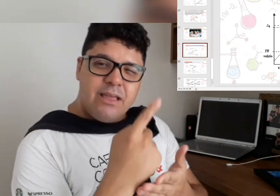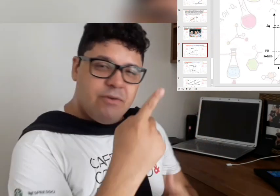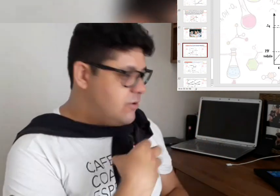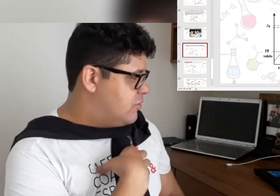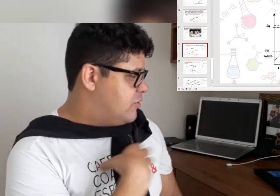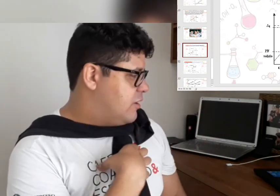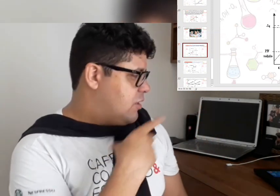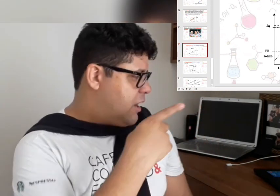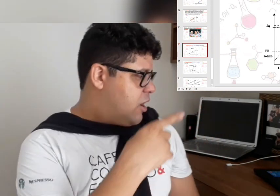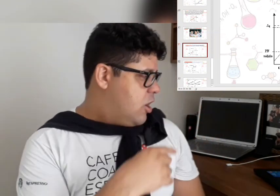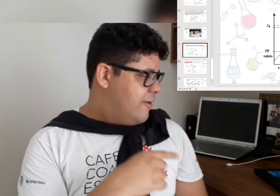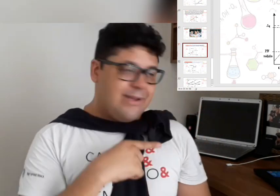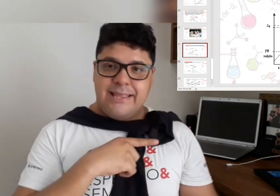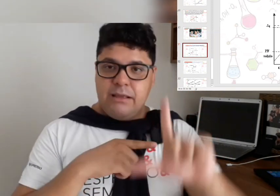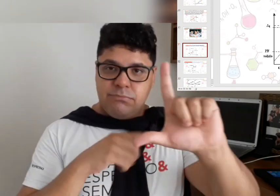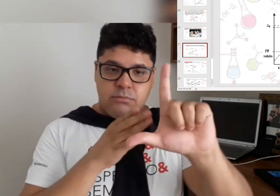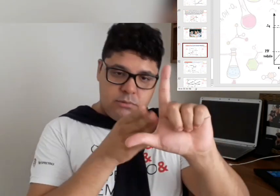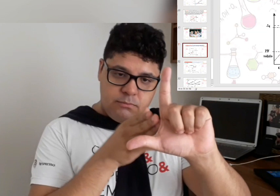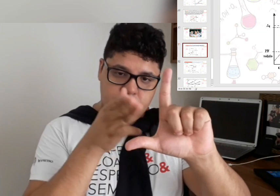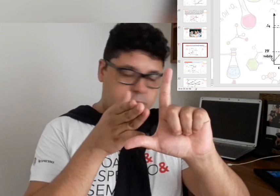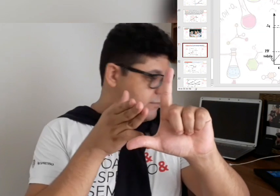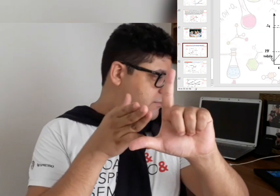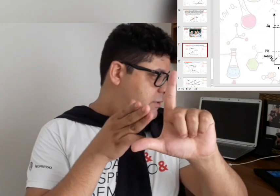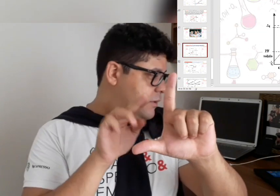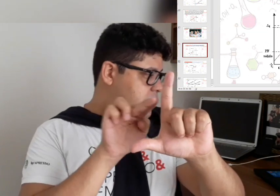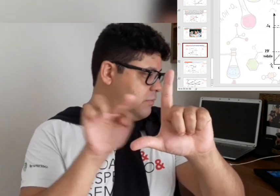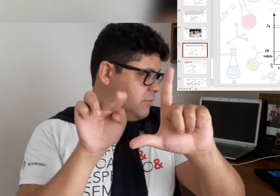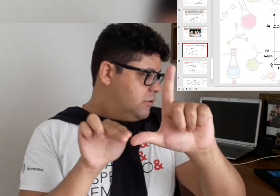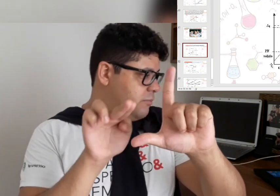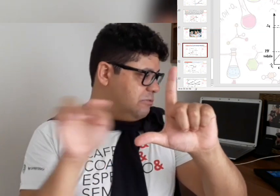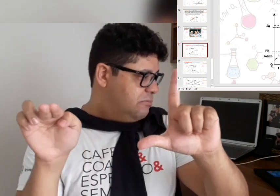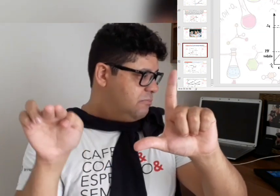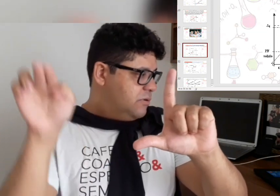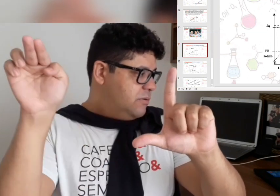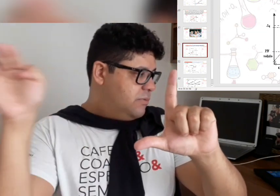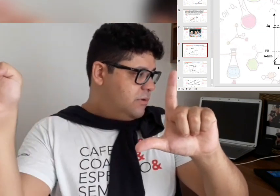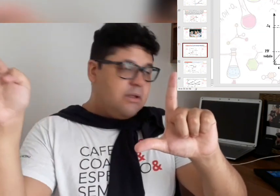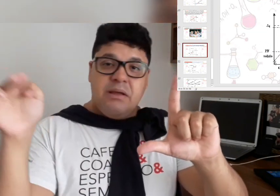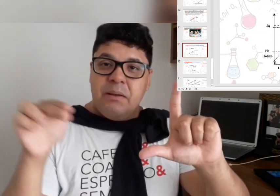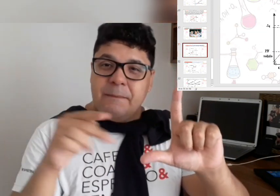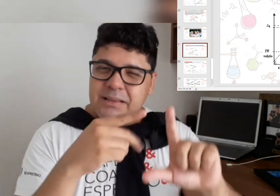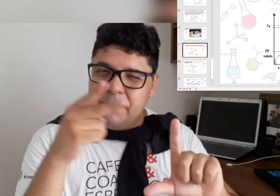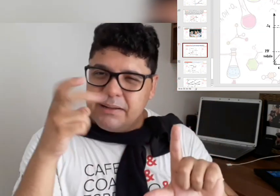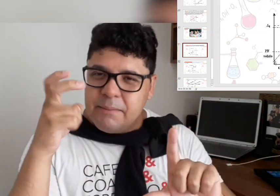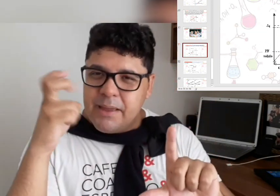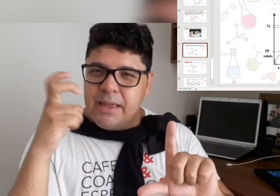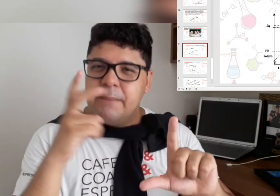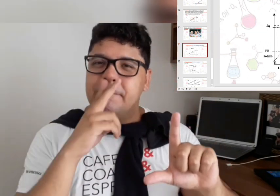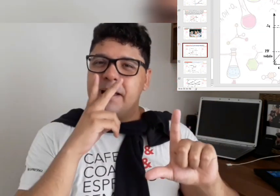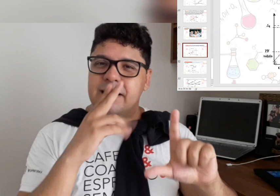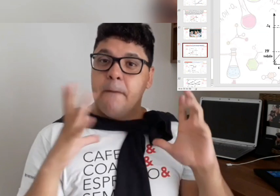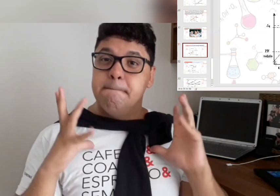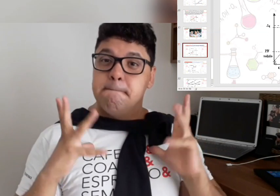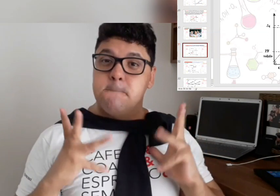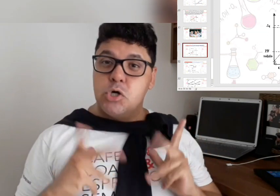misturas eutéticas, eles vão ter essa carinha, ó. Vamos lá. O que é uma mistura eutética? São aquelas que se